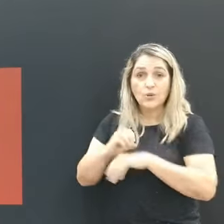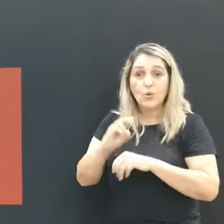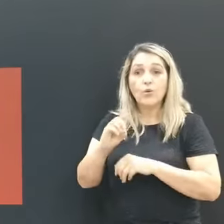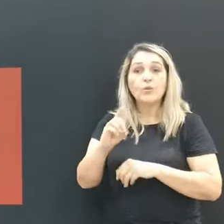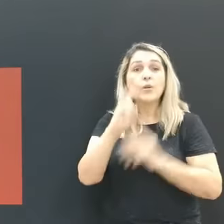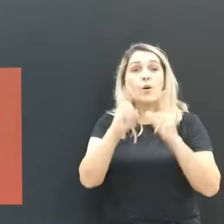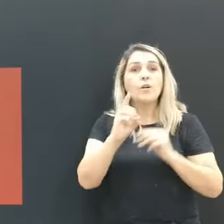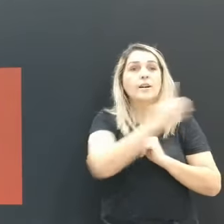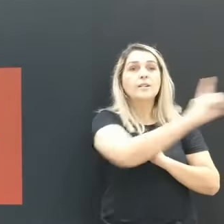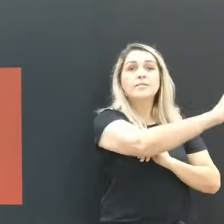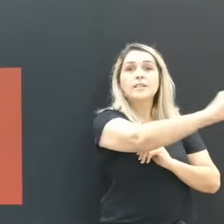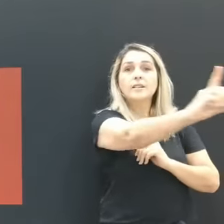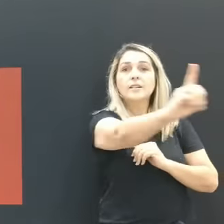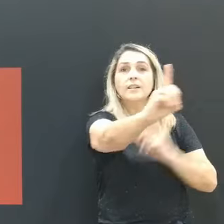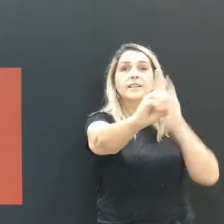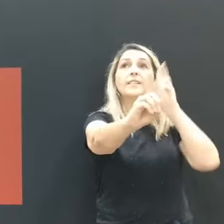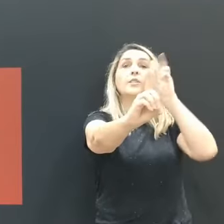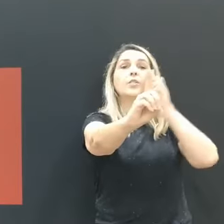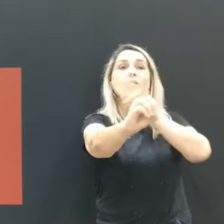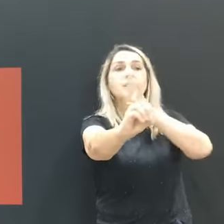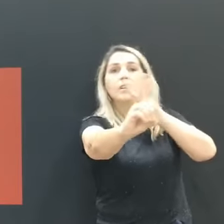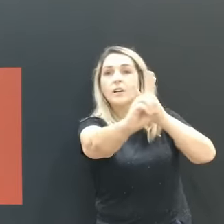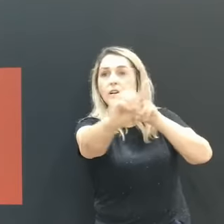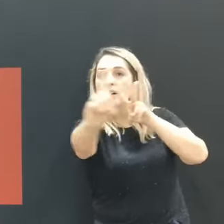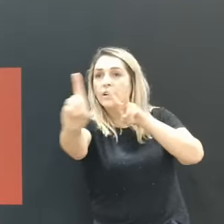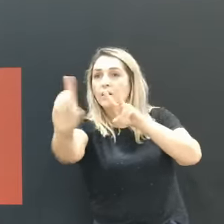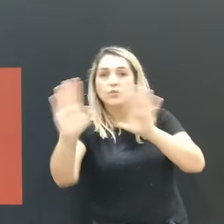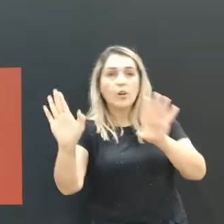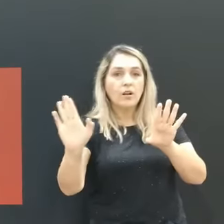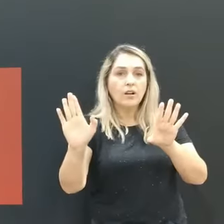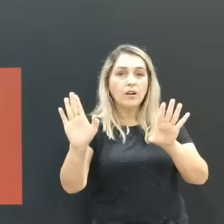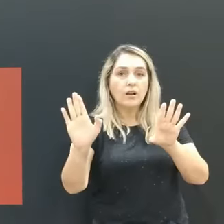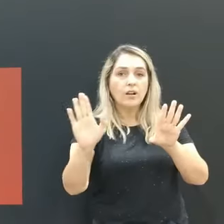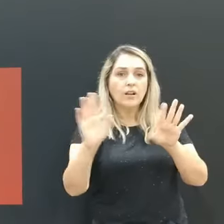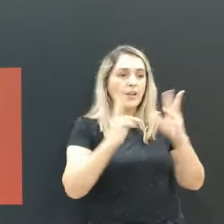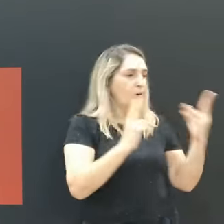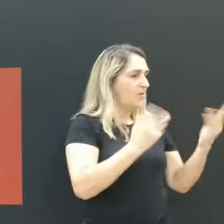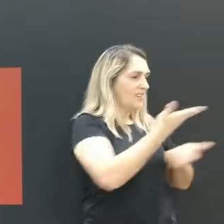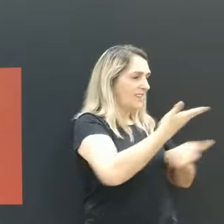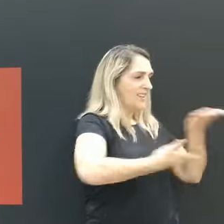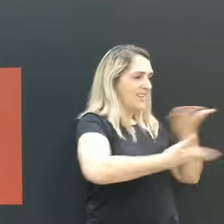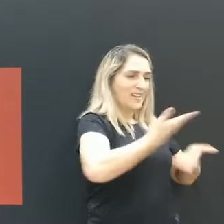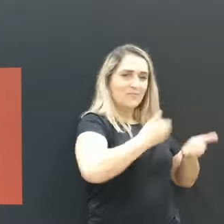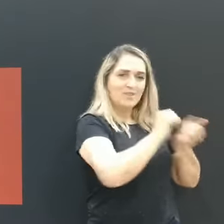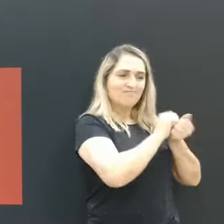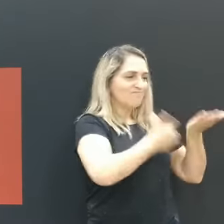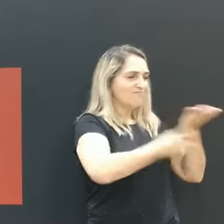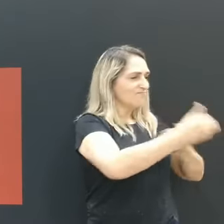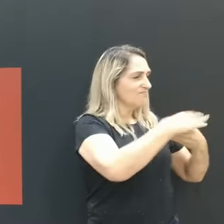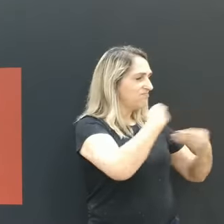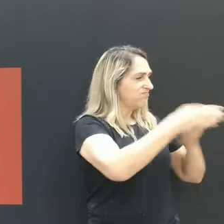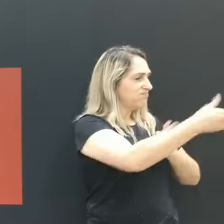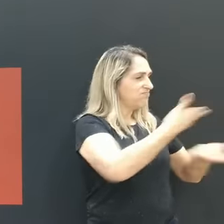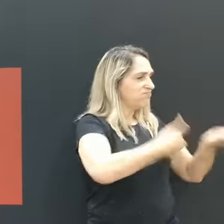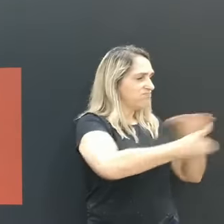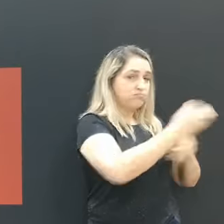conheço. Não sei quem você é. Né? É como se aquele exemplo que eu